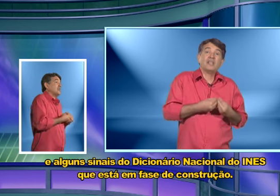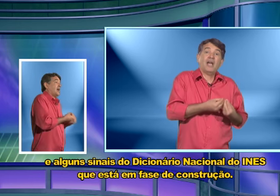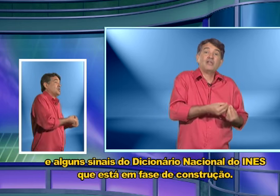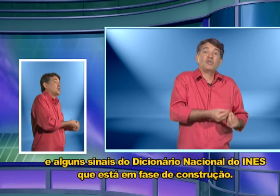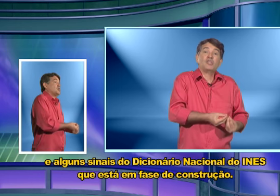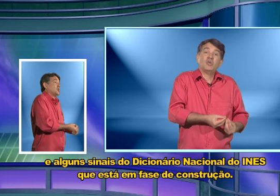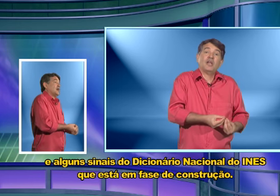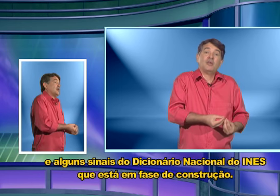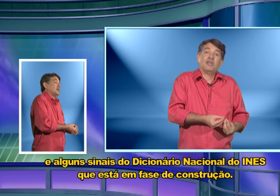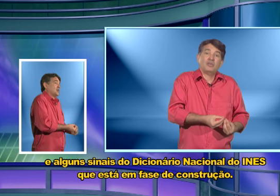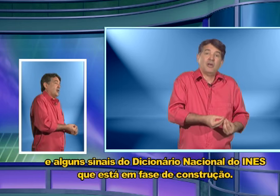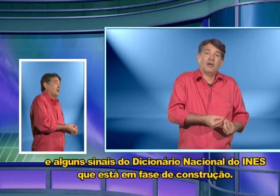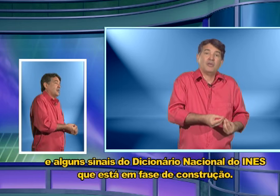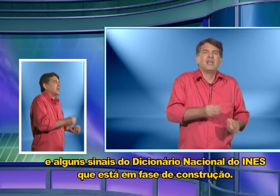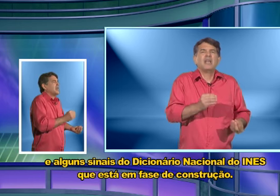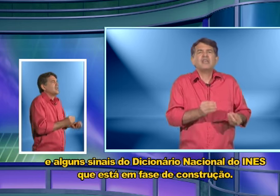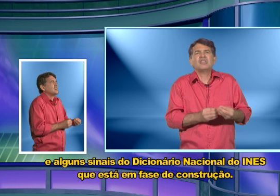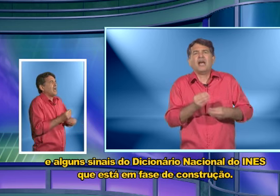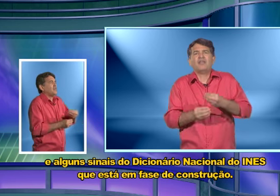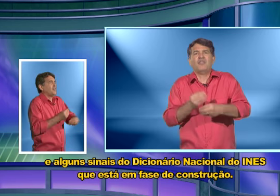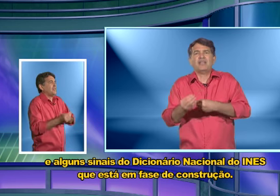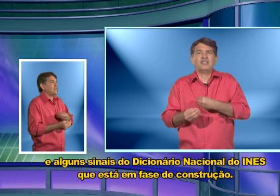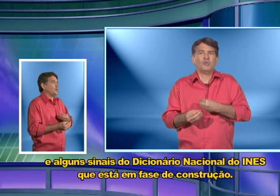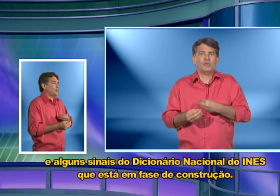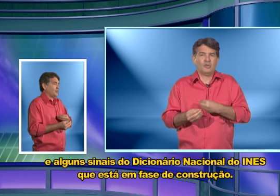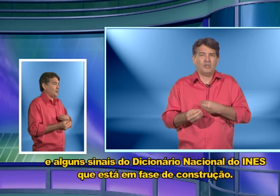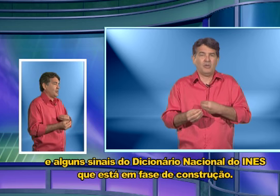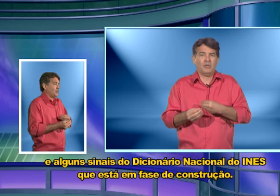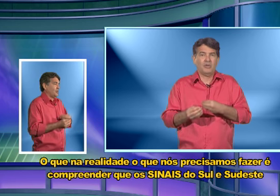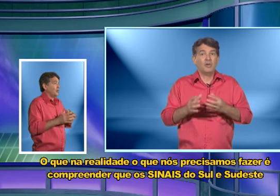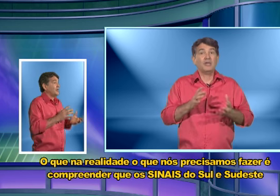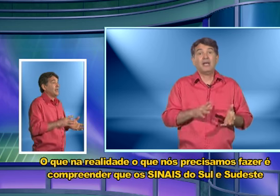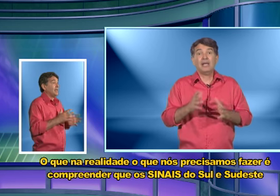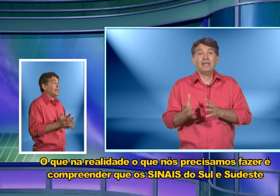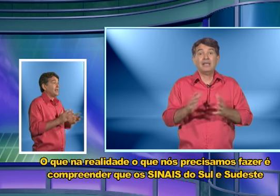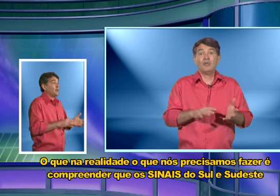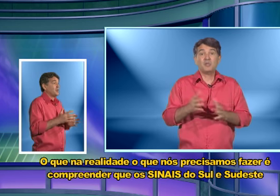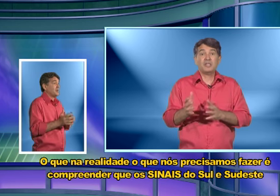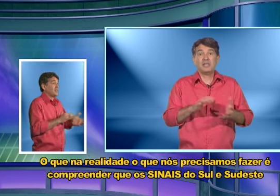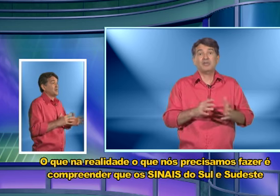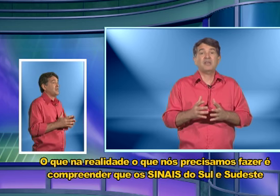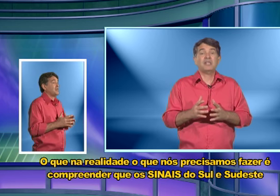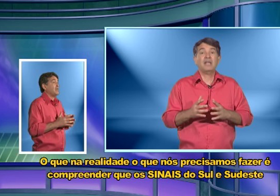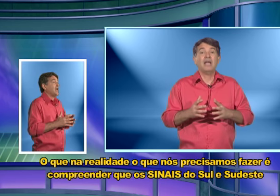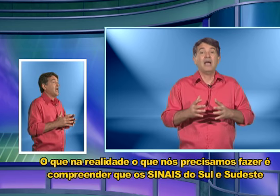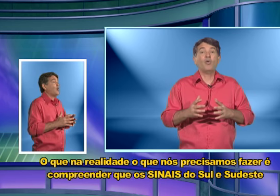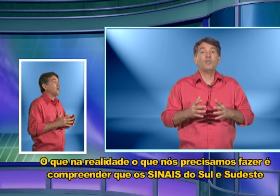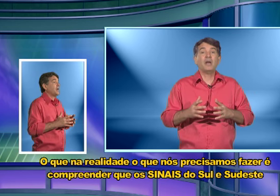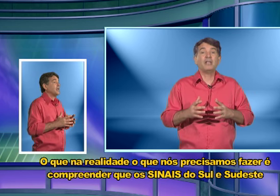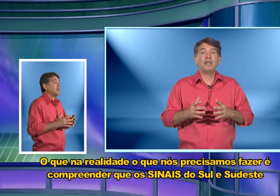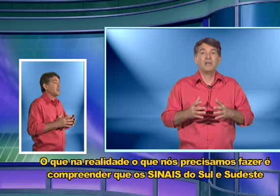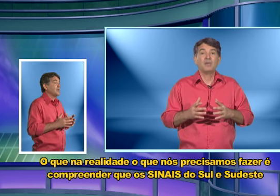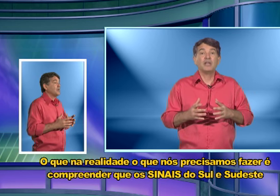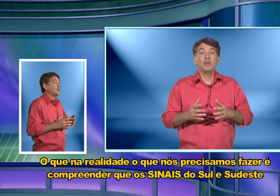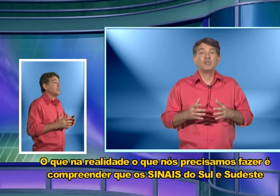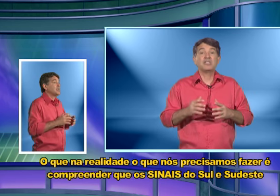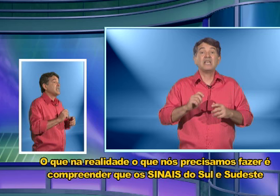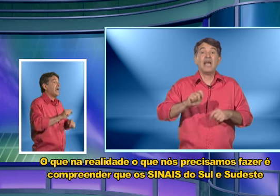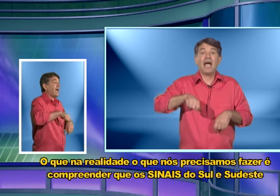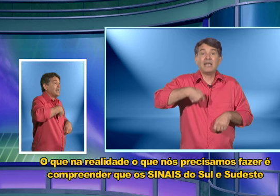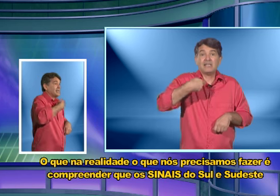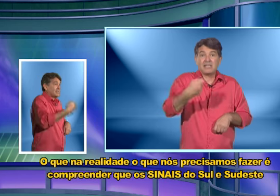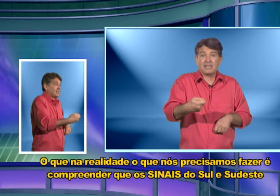alguns sinais do Dicionário Nacional, que está em fase de construção. O que, na realidade, nós precisamos fazer é compreender que